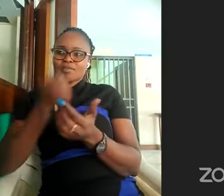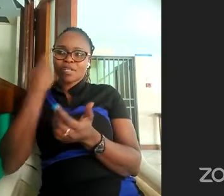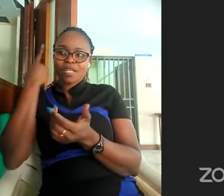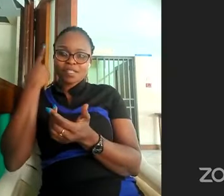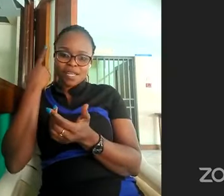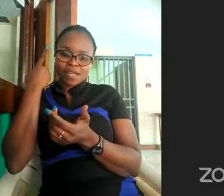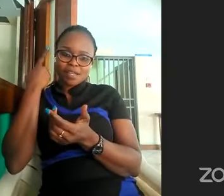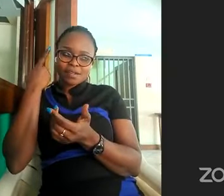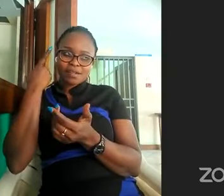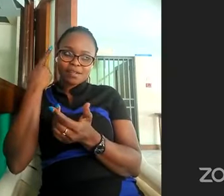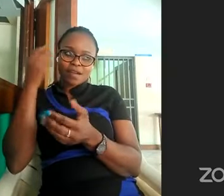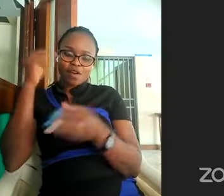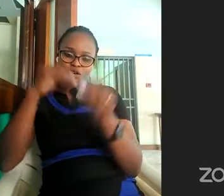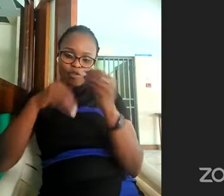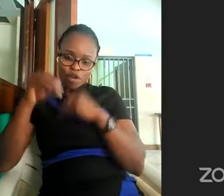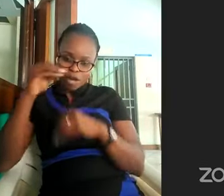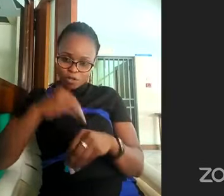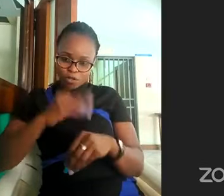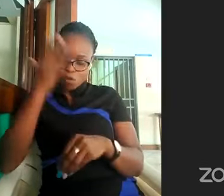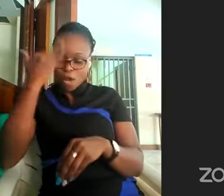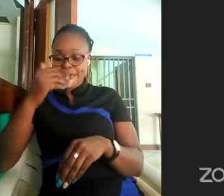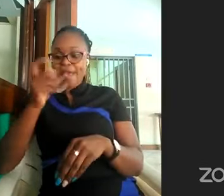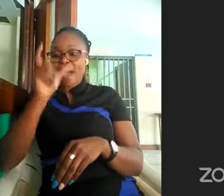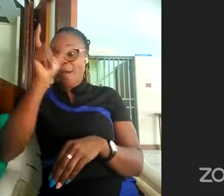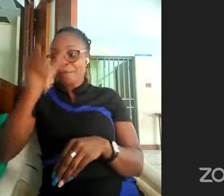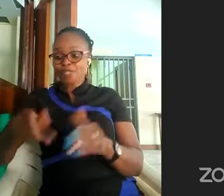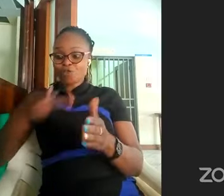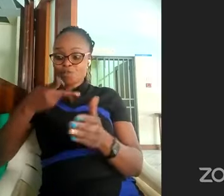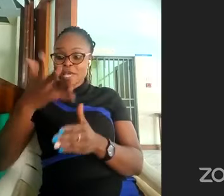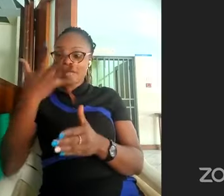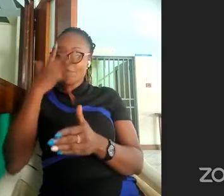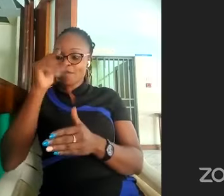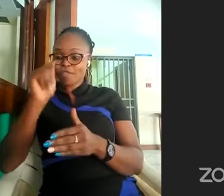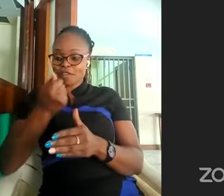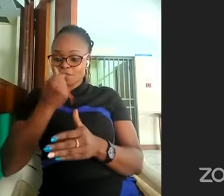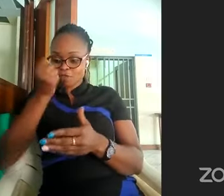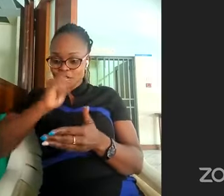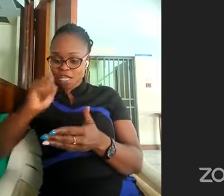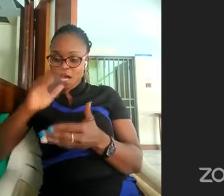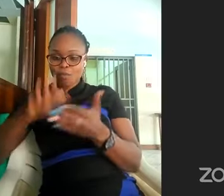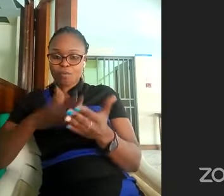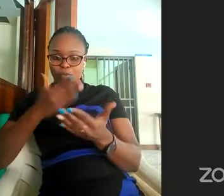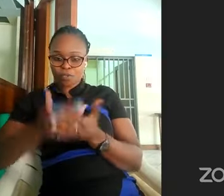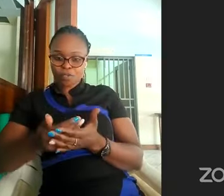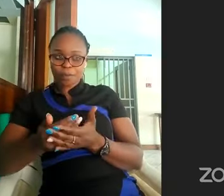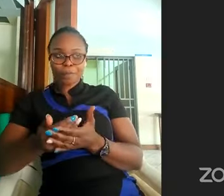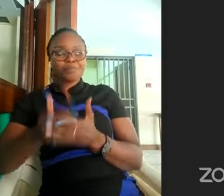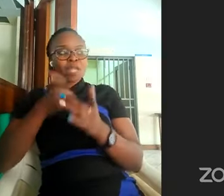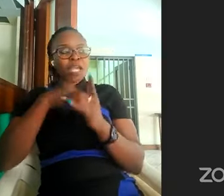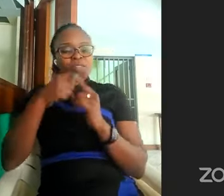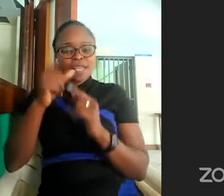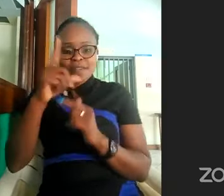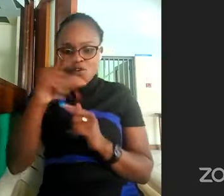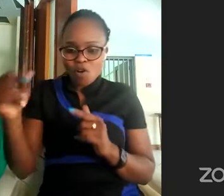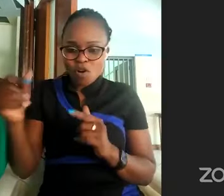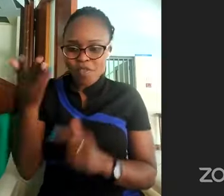kuandike proposal. Na ukifikisha hiyo proposal kwa maybe kwa CDF ama kwa hiyo Uwezo Fund, inakataliwa because